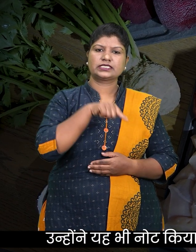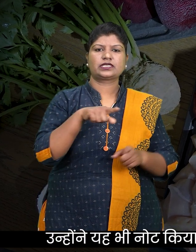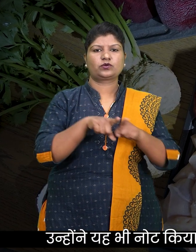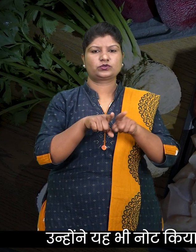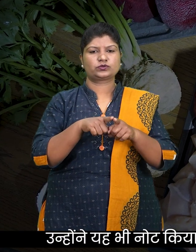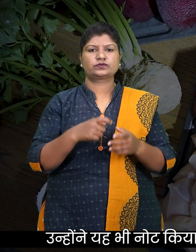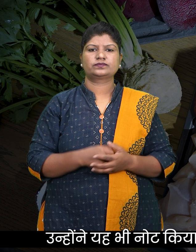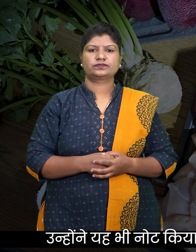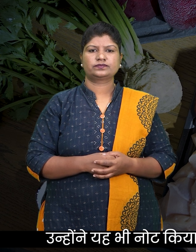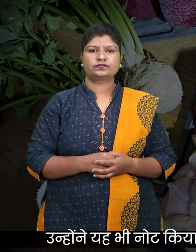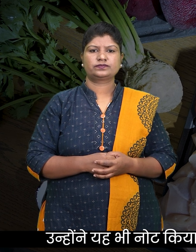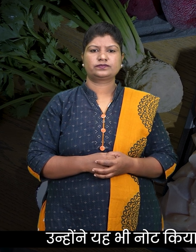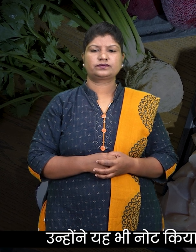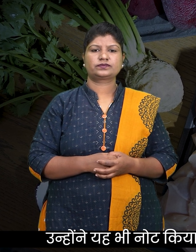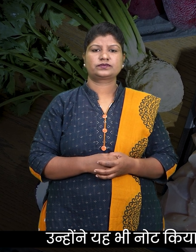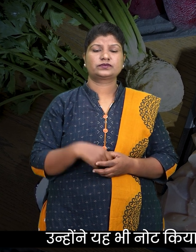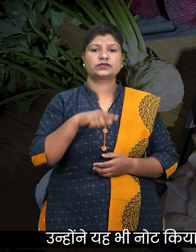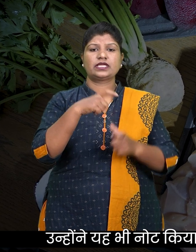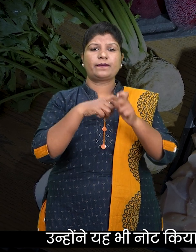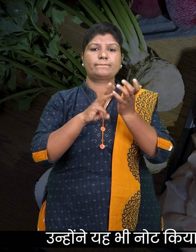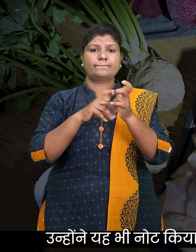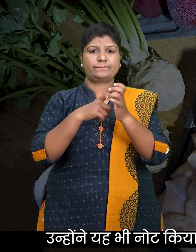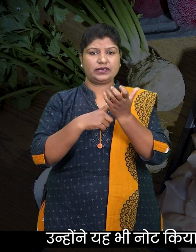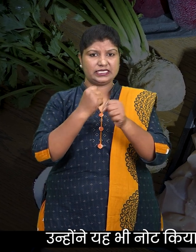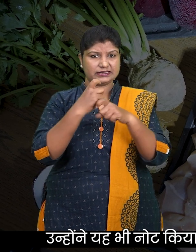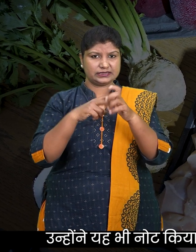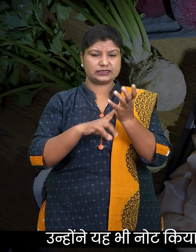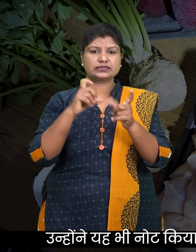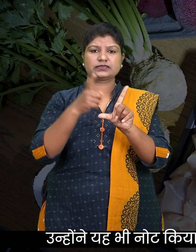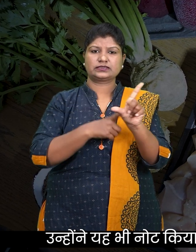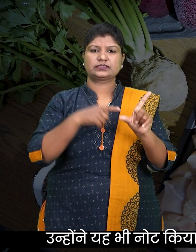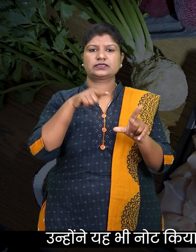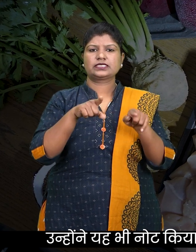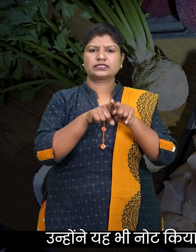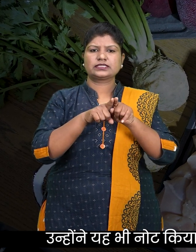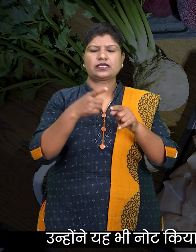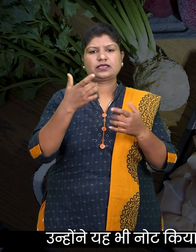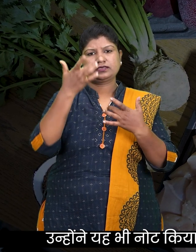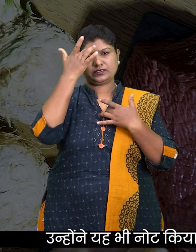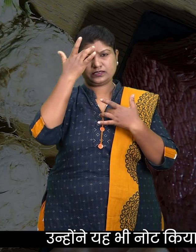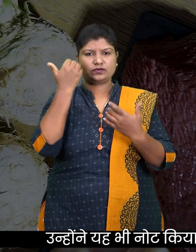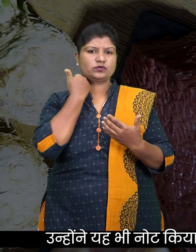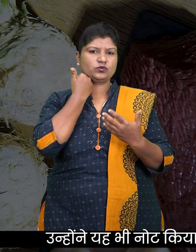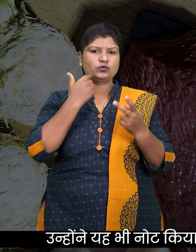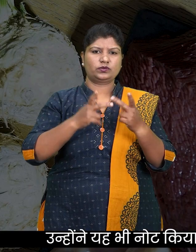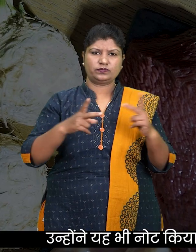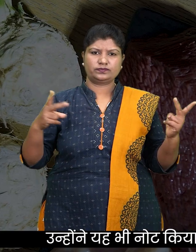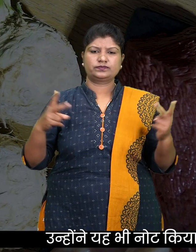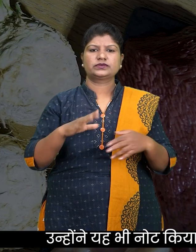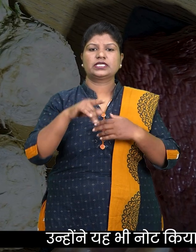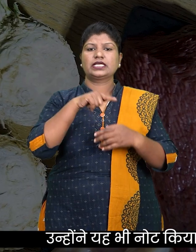उन्होंने यह भी नोट किया कि 1890 के बाद पश्चिम में ऐसी बीमारियों का उदय